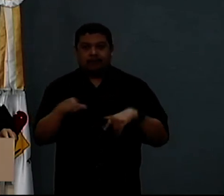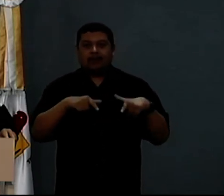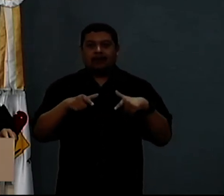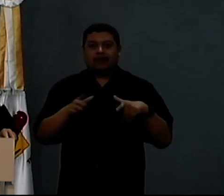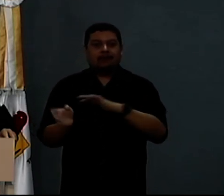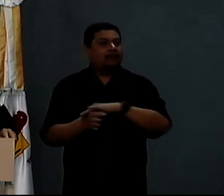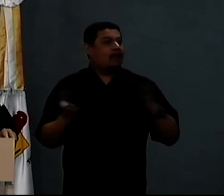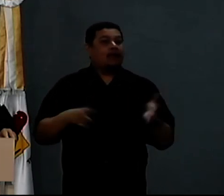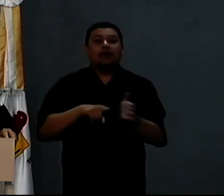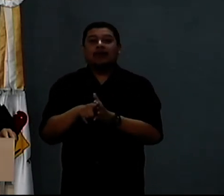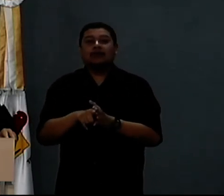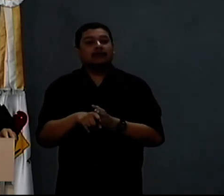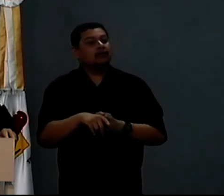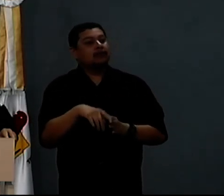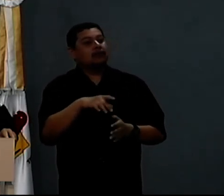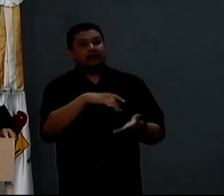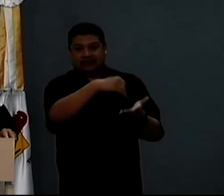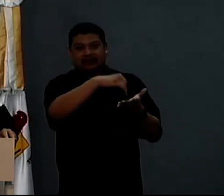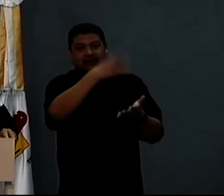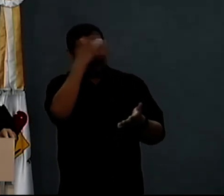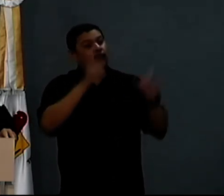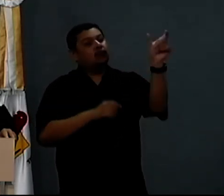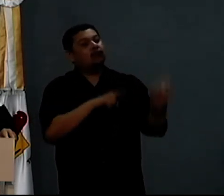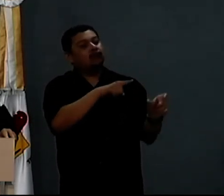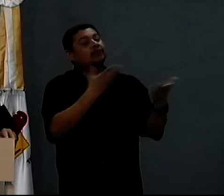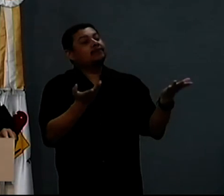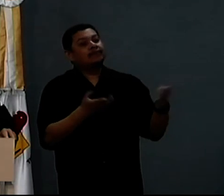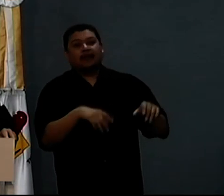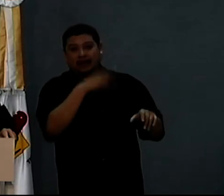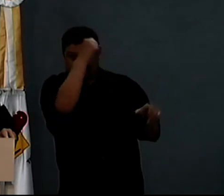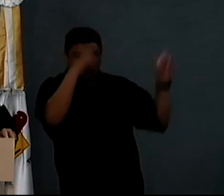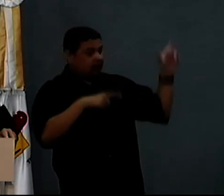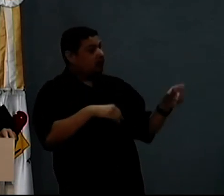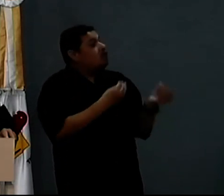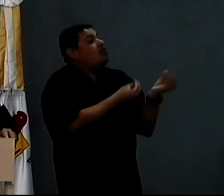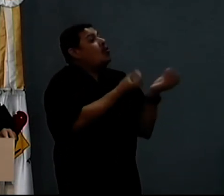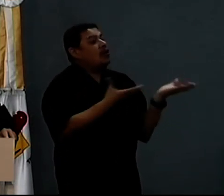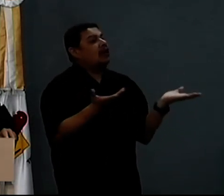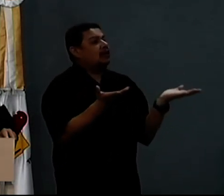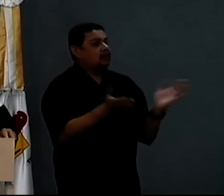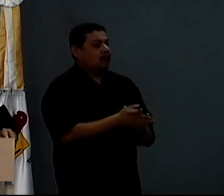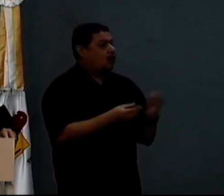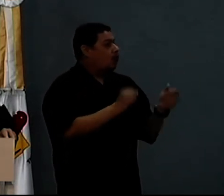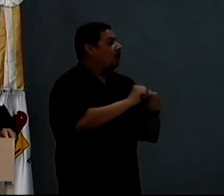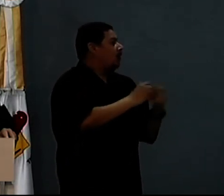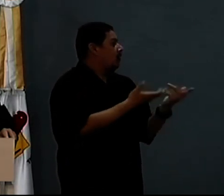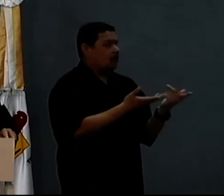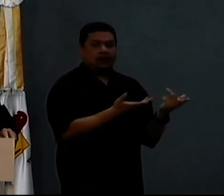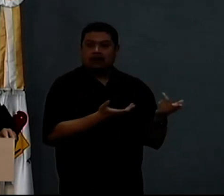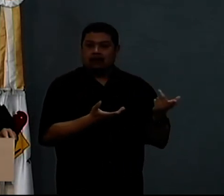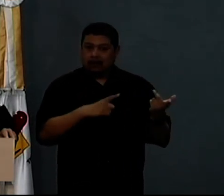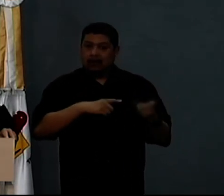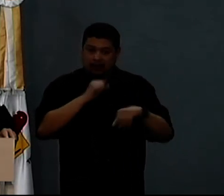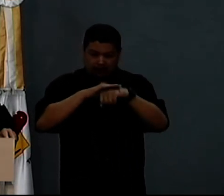pergunto, e aí, secretário, como é que está a situação? Prefeita, cadê a atitude, cadê a gestão? Nós estamos com um problema da questão da epidemia, com certeza,